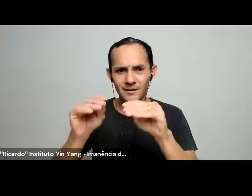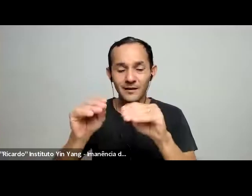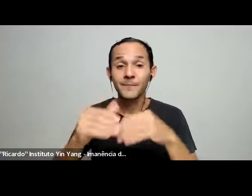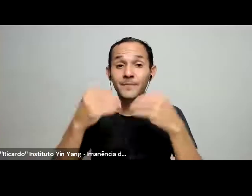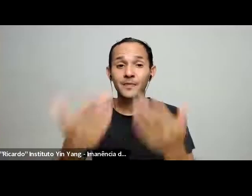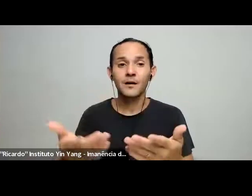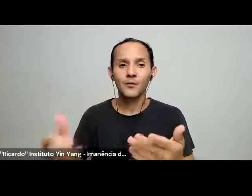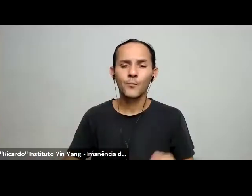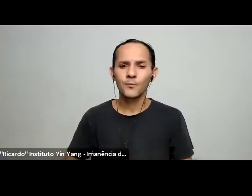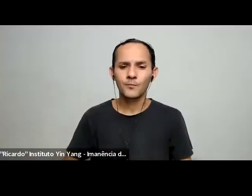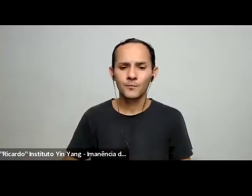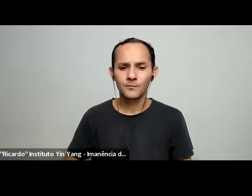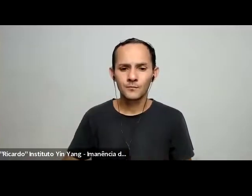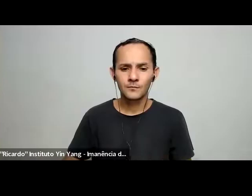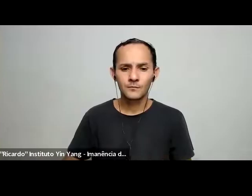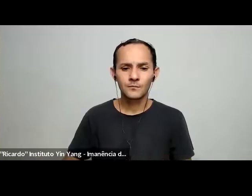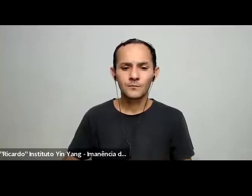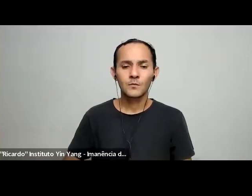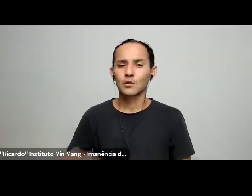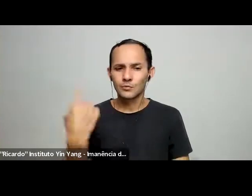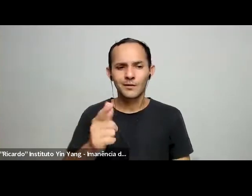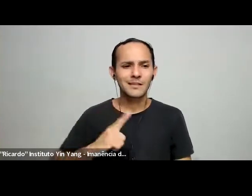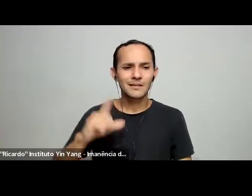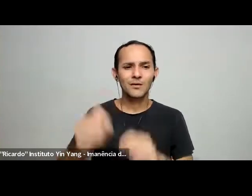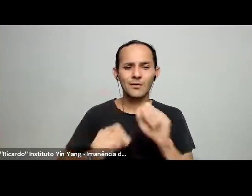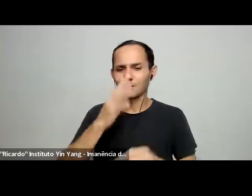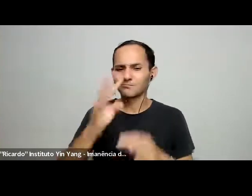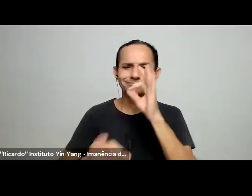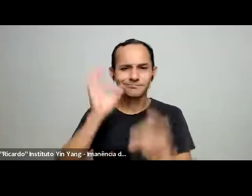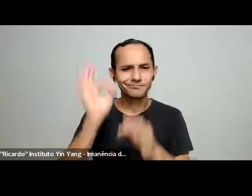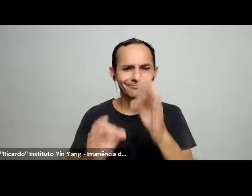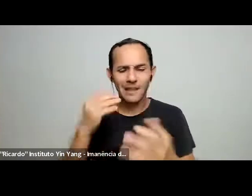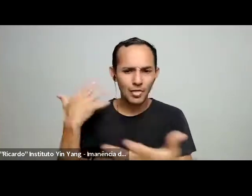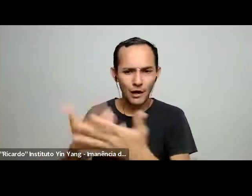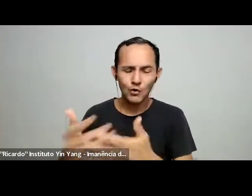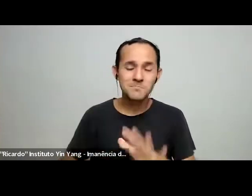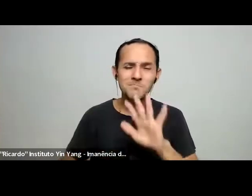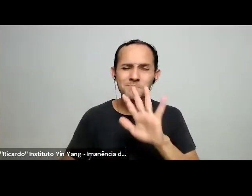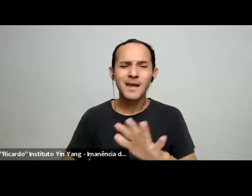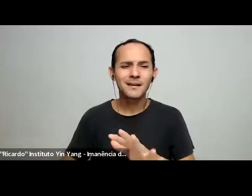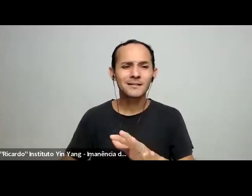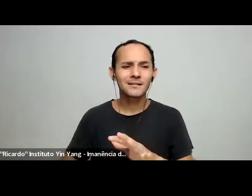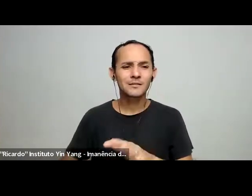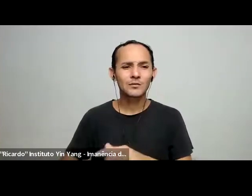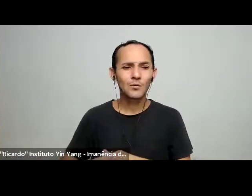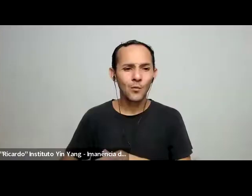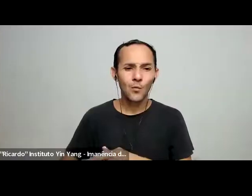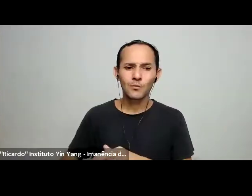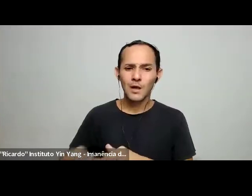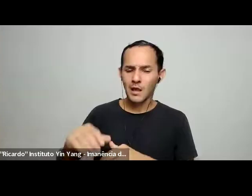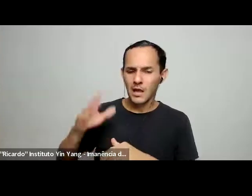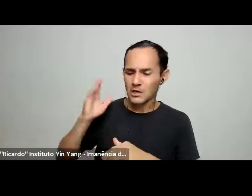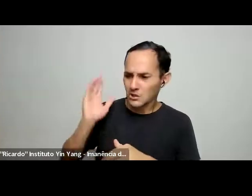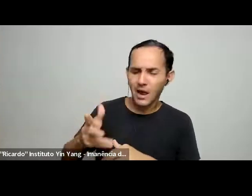então, nós sofríamos ataques, ainda sofremos, mas as coisas não se construíram de